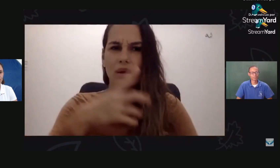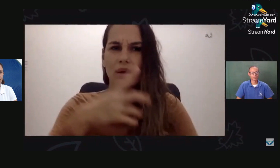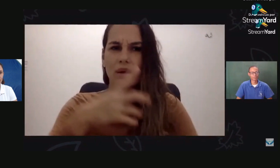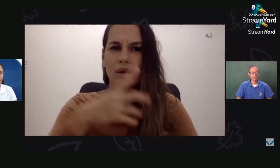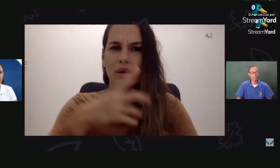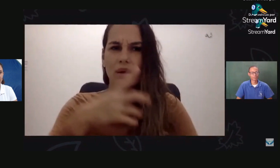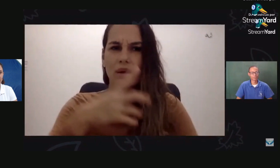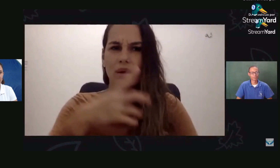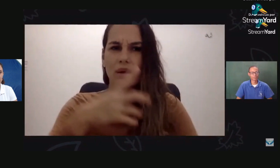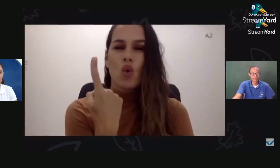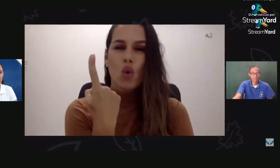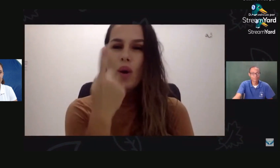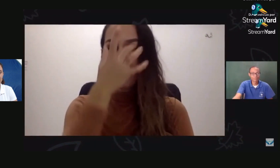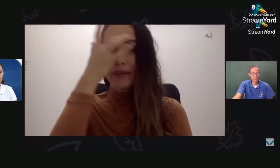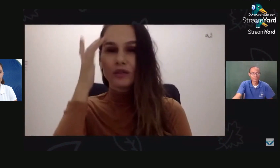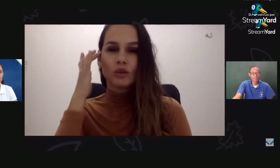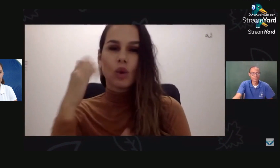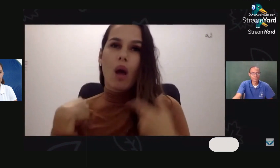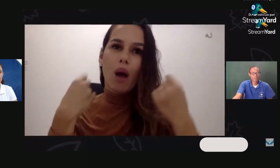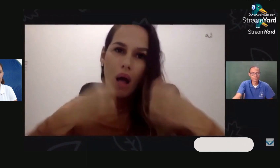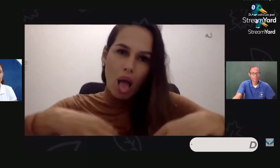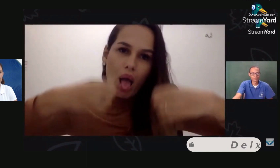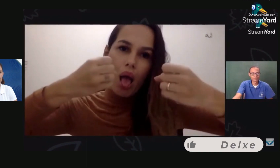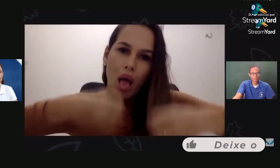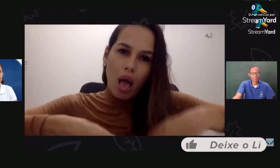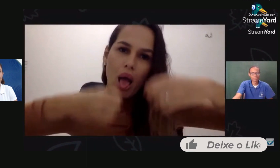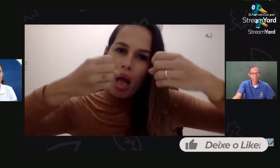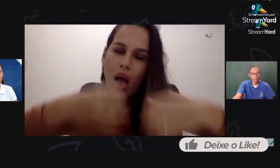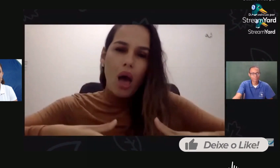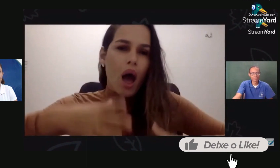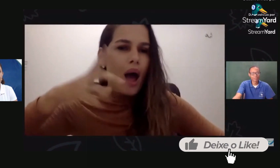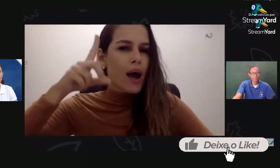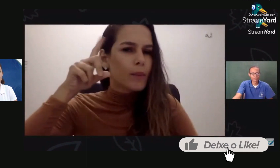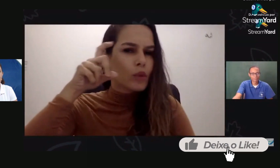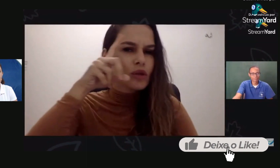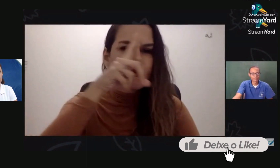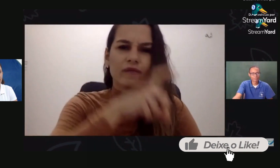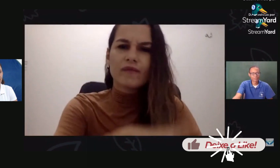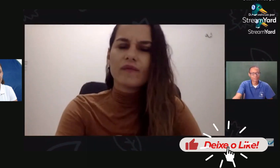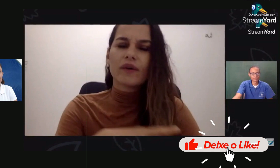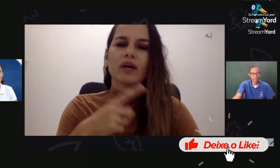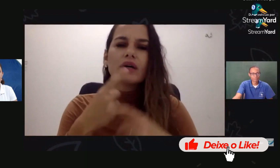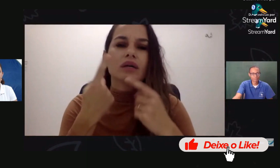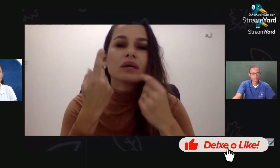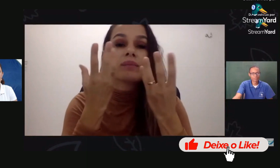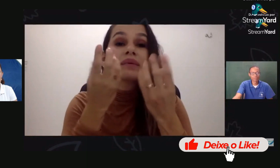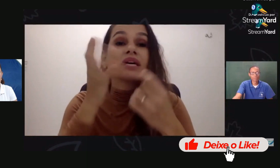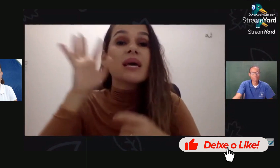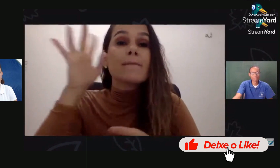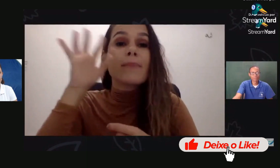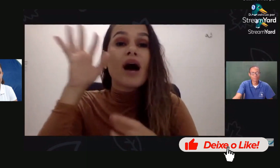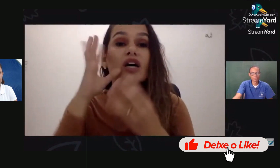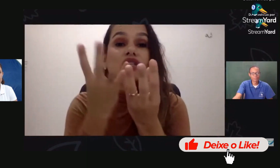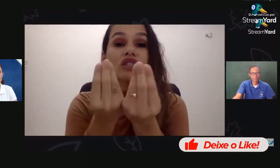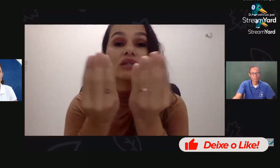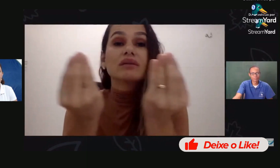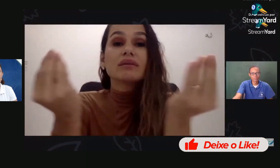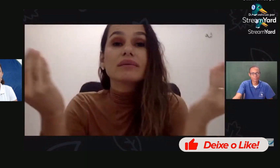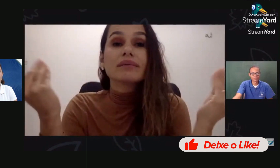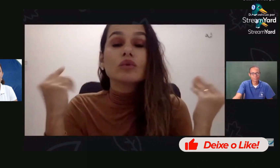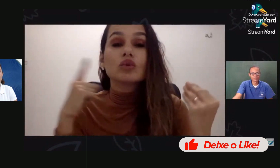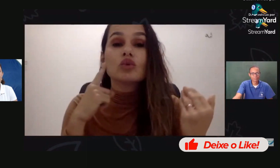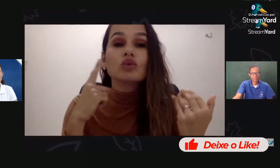isso, né? Mostrar essa importância. A gente explica várias vezes, a gente sabe que é